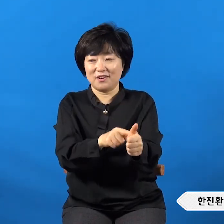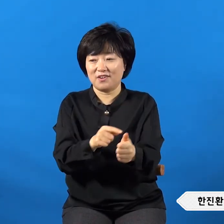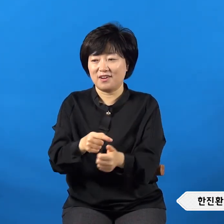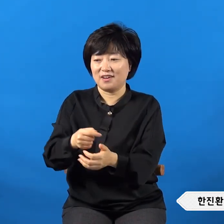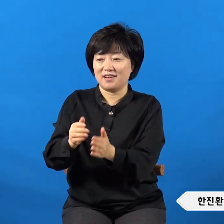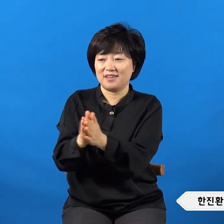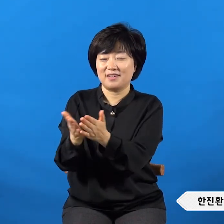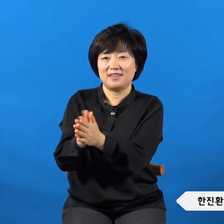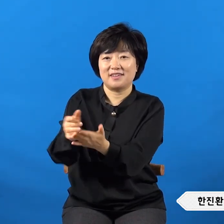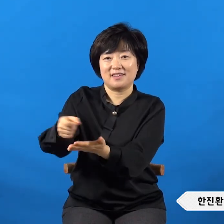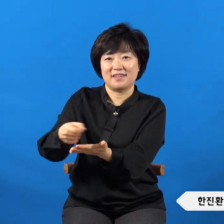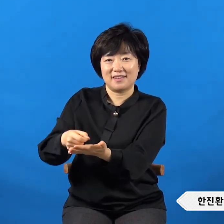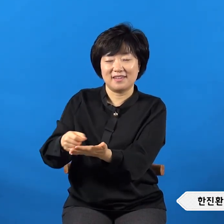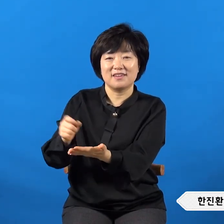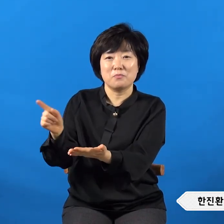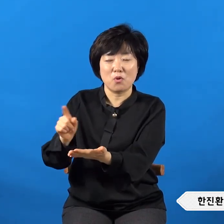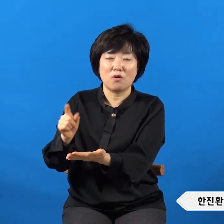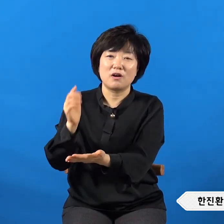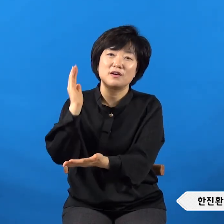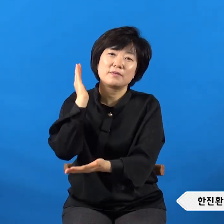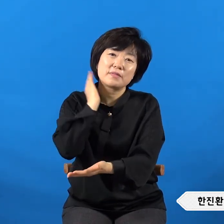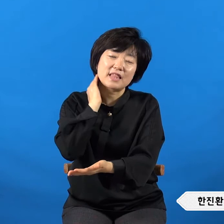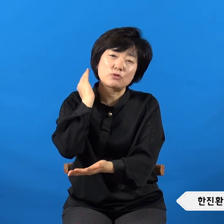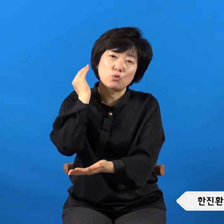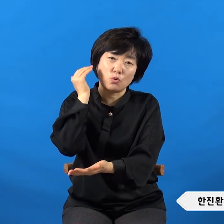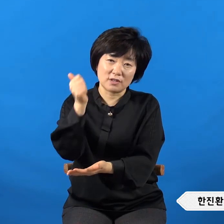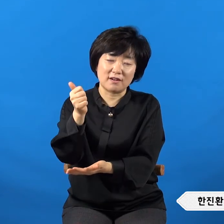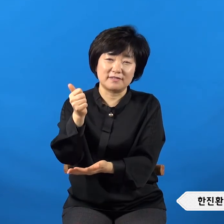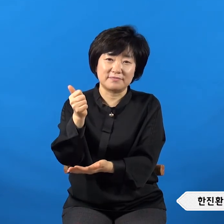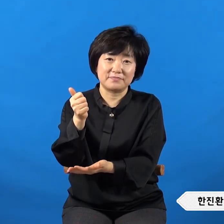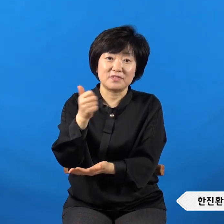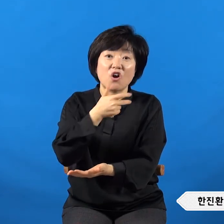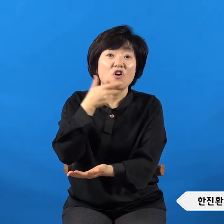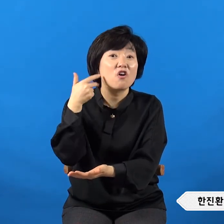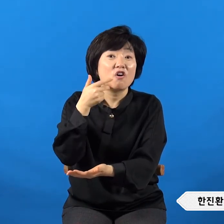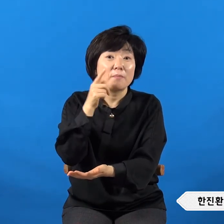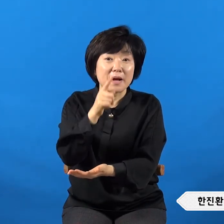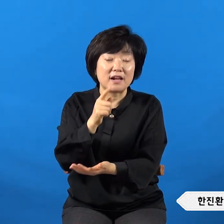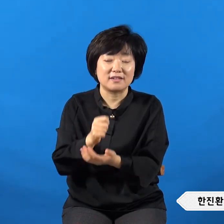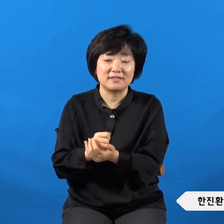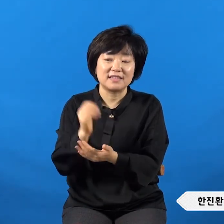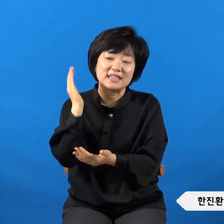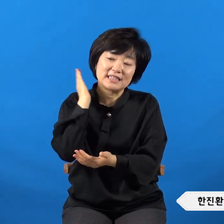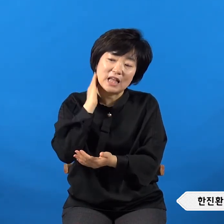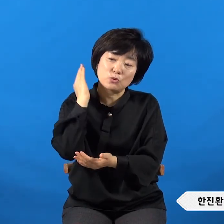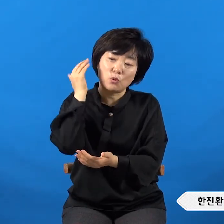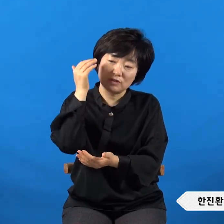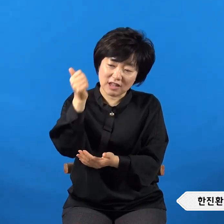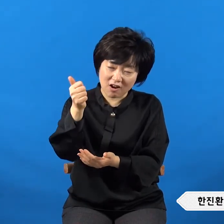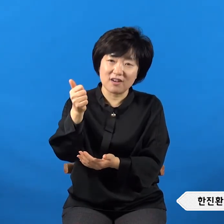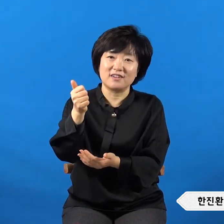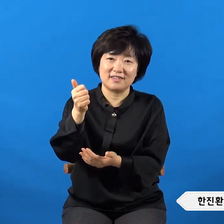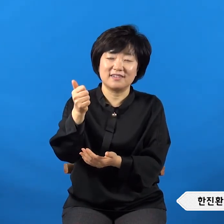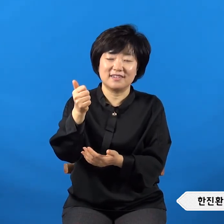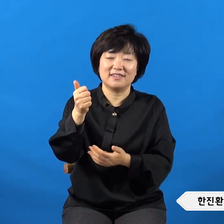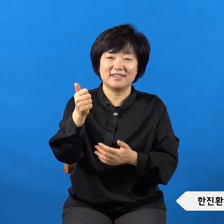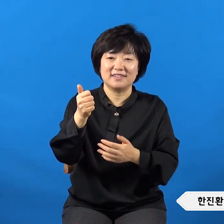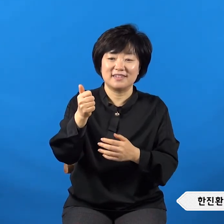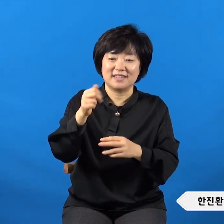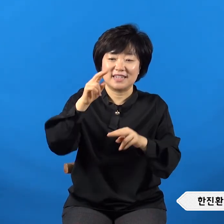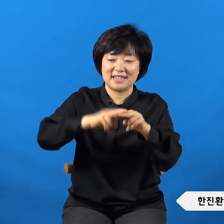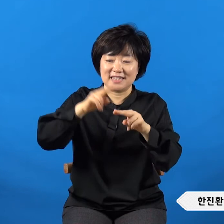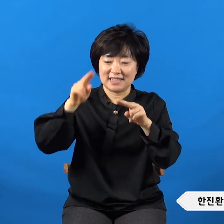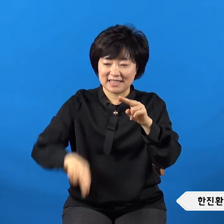The only president who used the White House as stepping stone. 백악관을